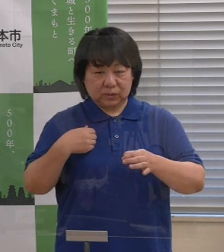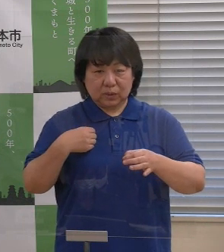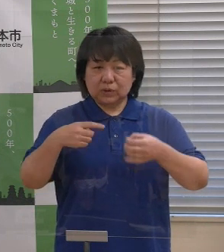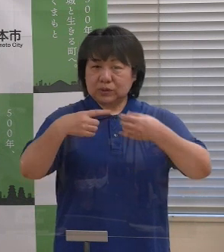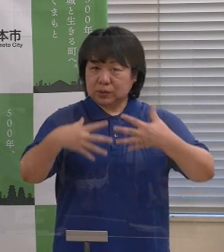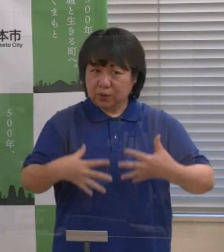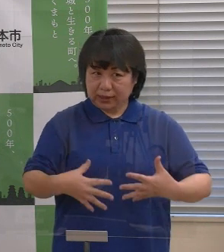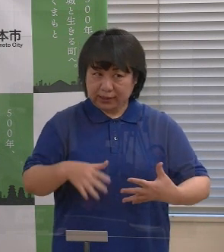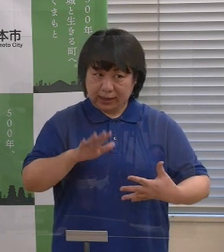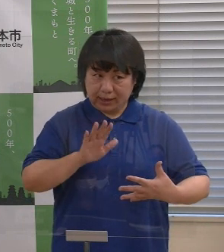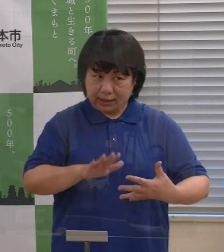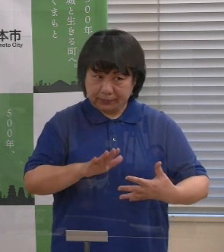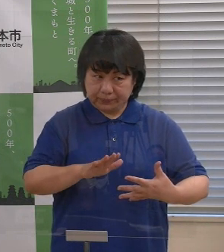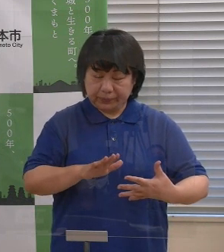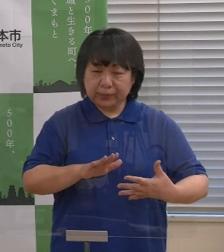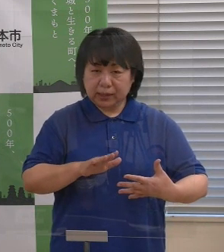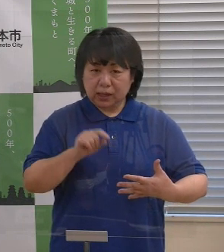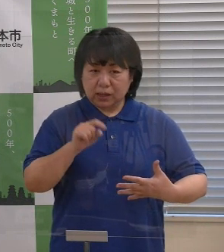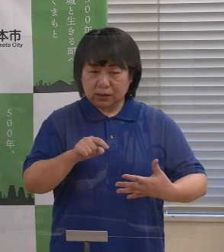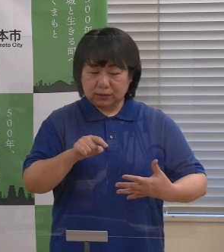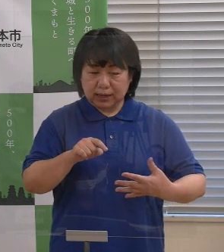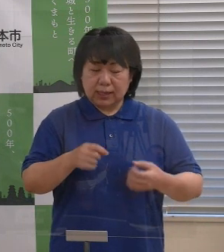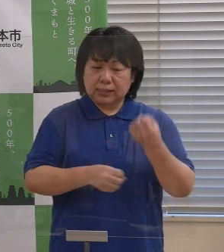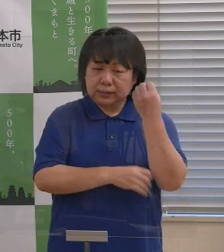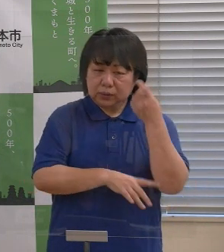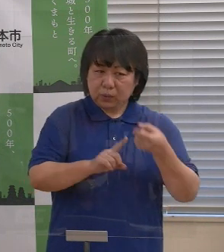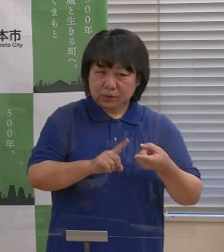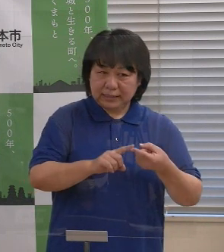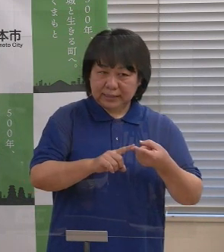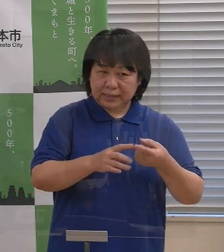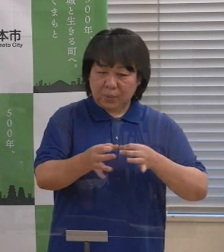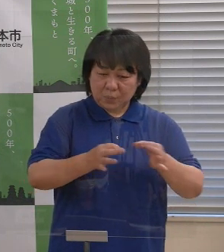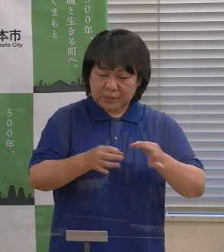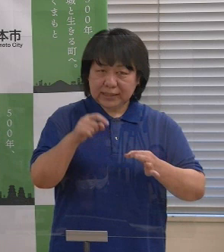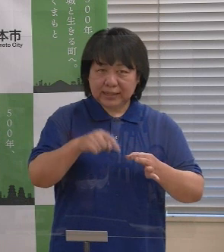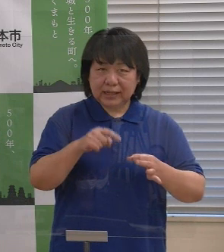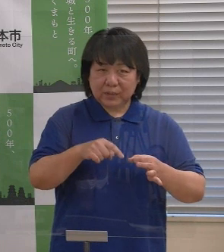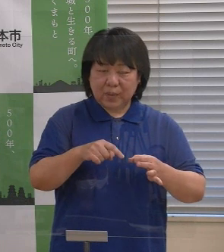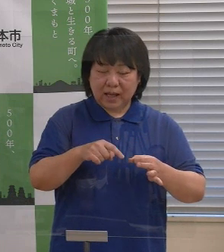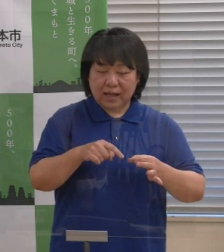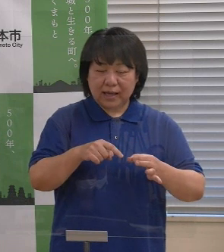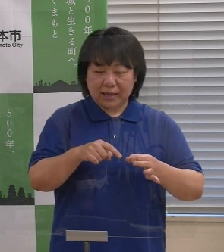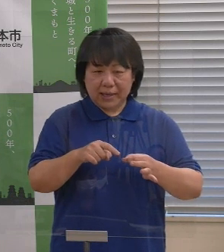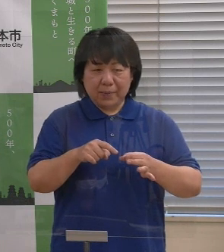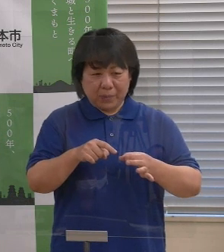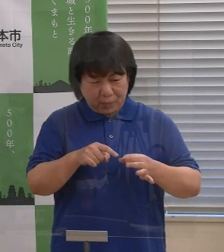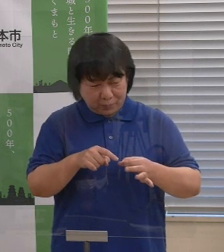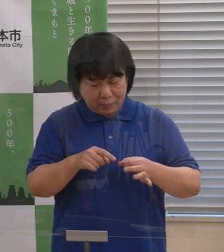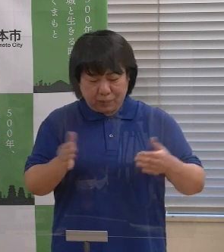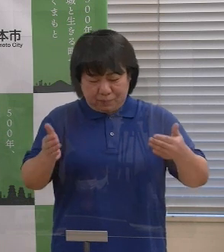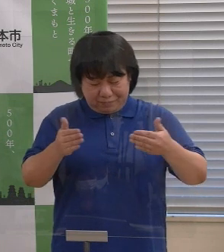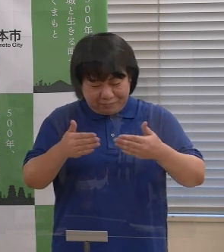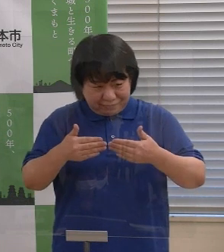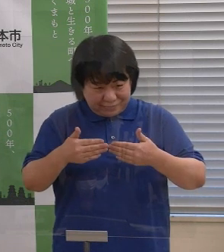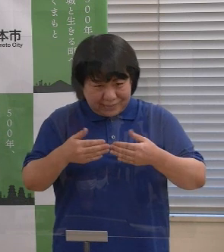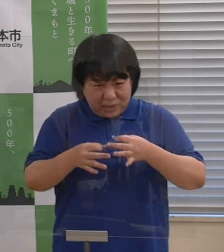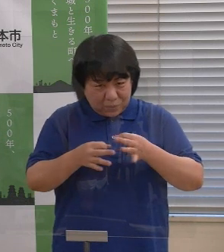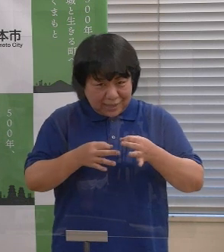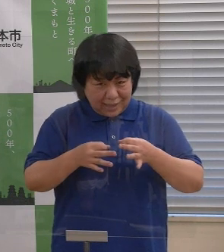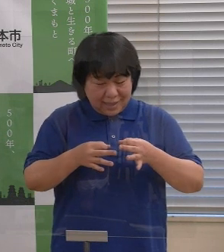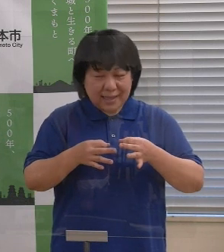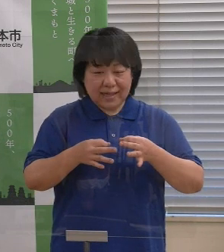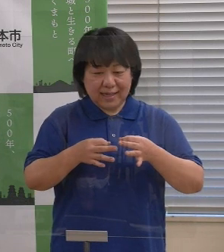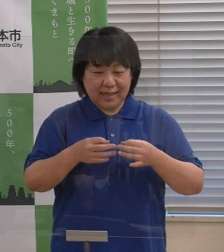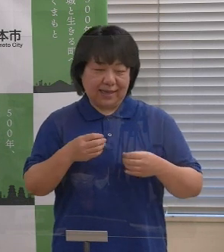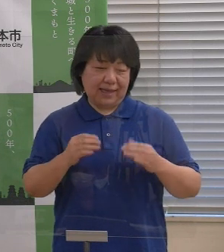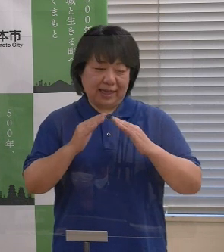りは、基本的にお店というのは、まあ、よほどクローズしたその